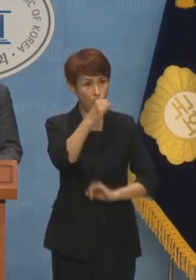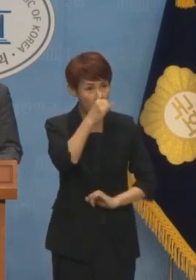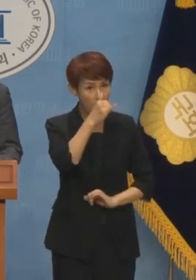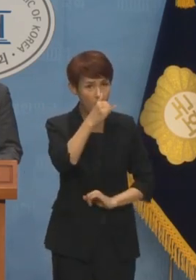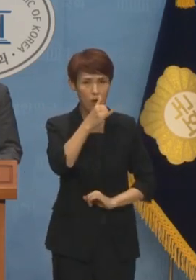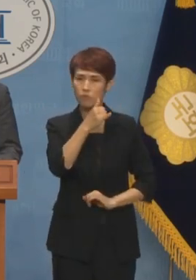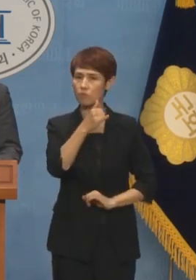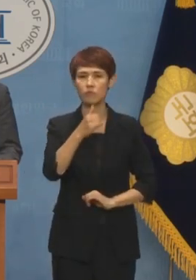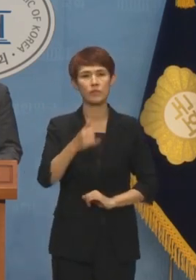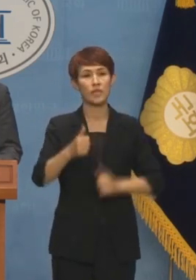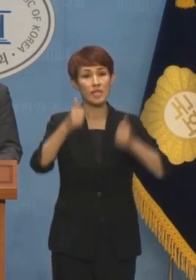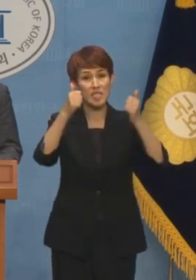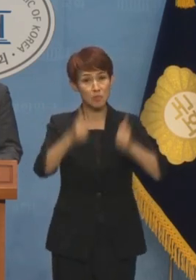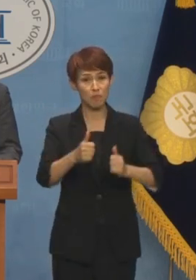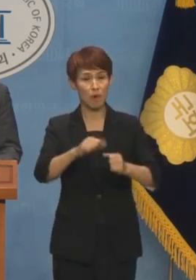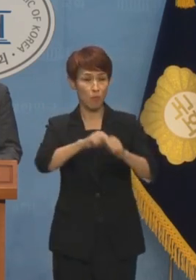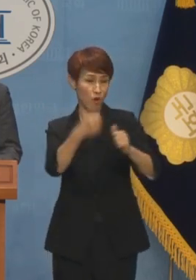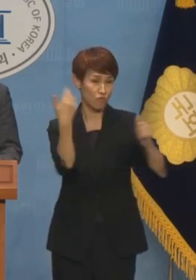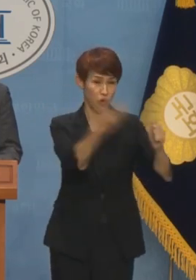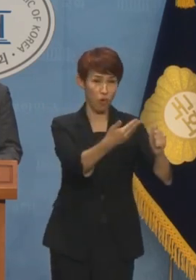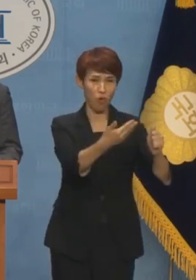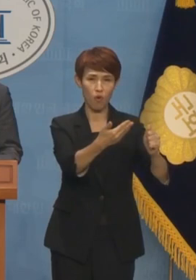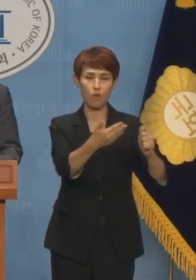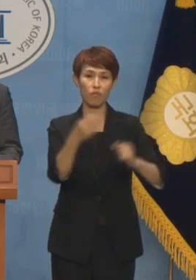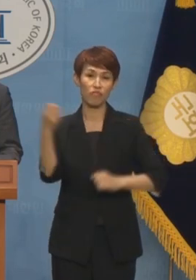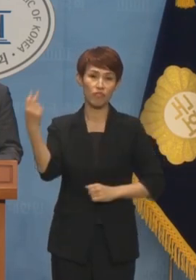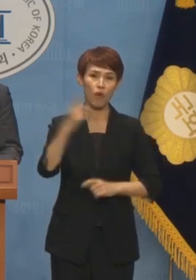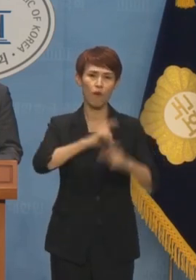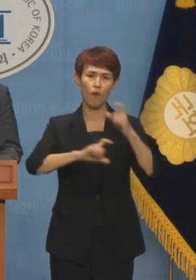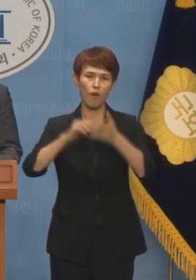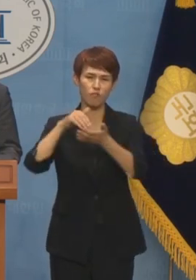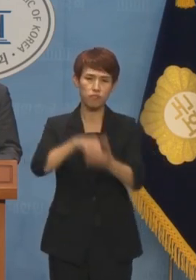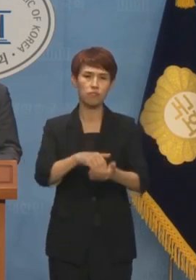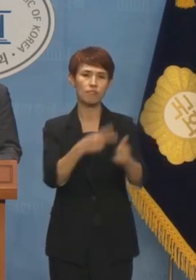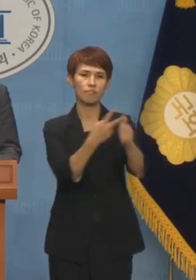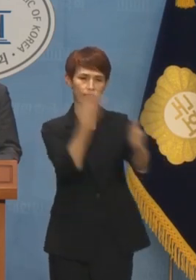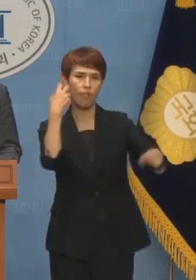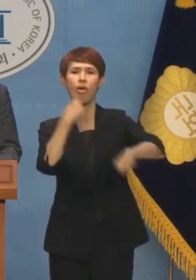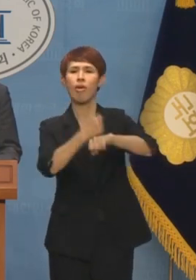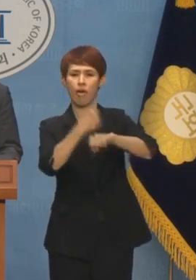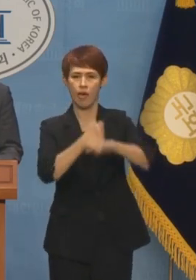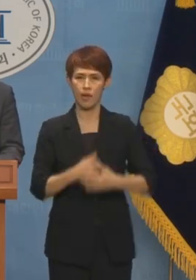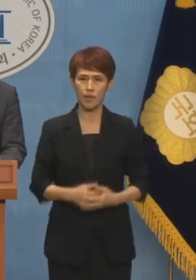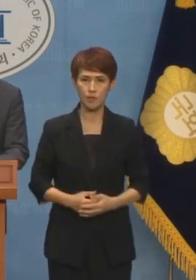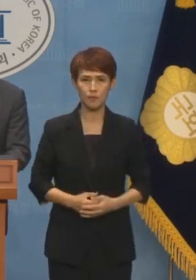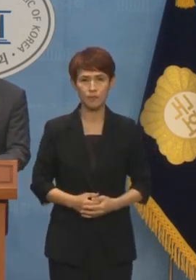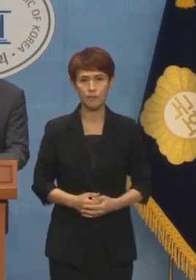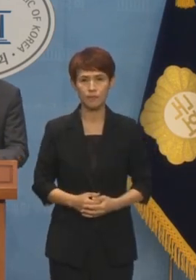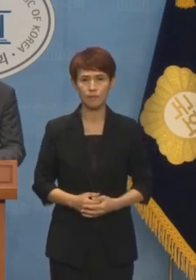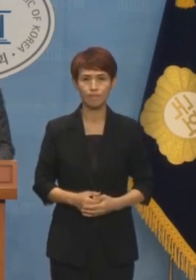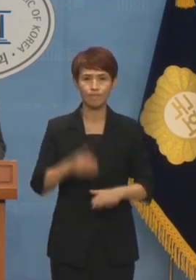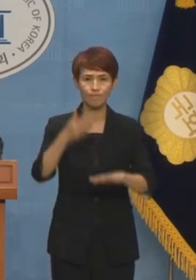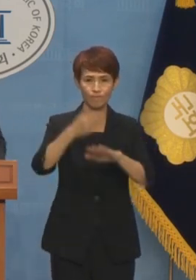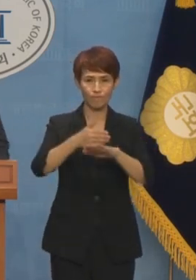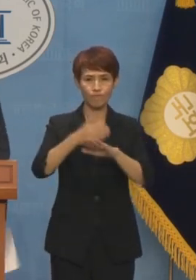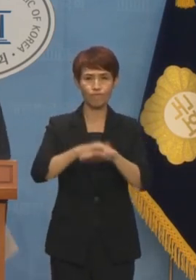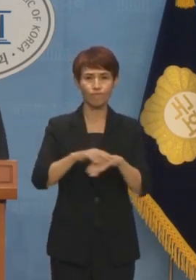이제는 심판이 아니라 탄핵이 기다리고 있다는 것을 명심해야 할 것입니다.